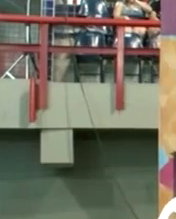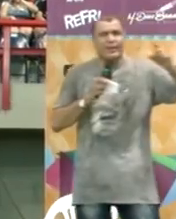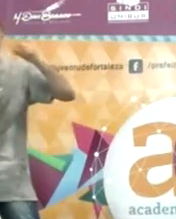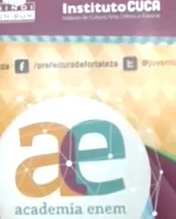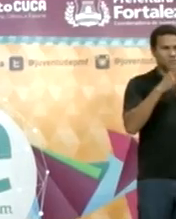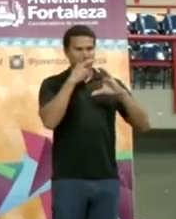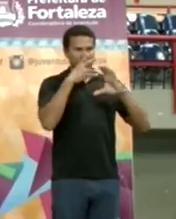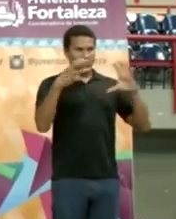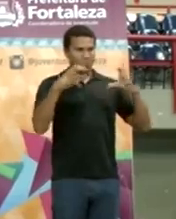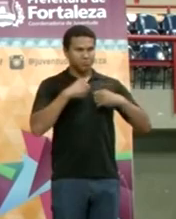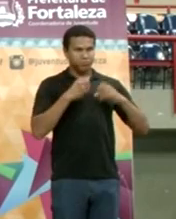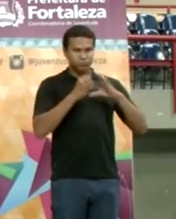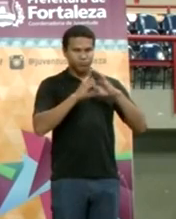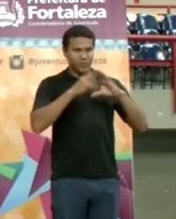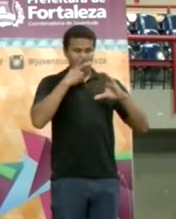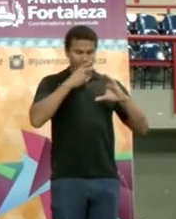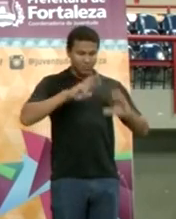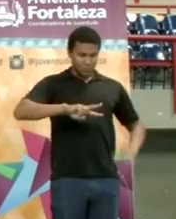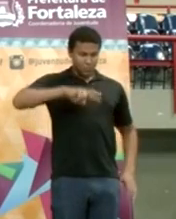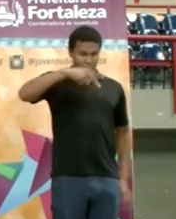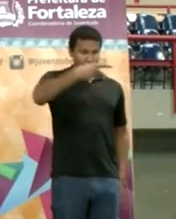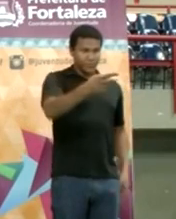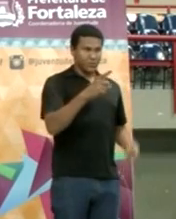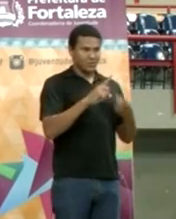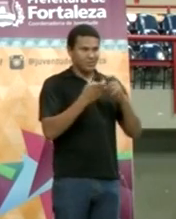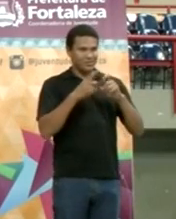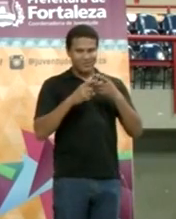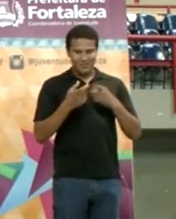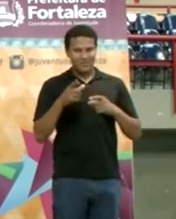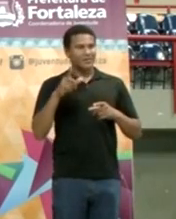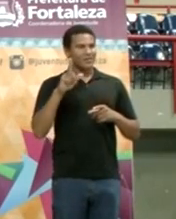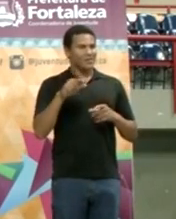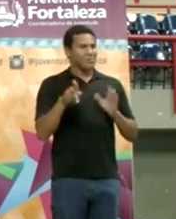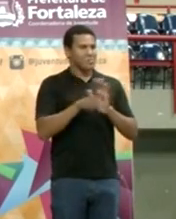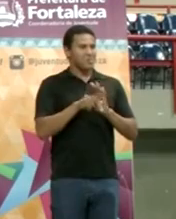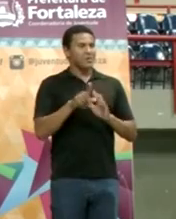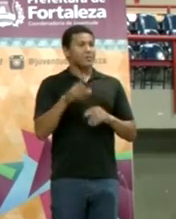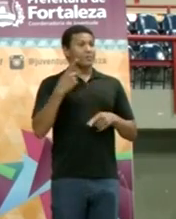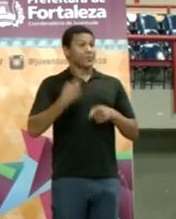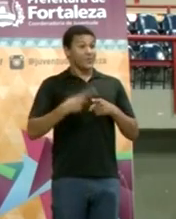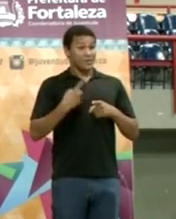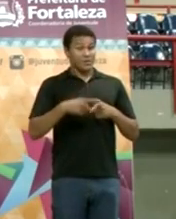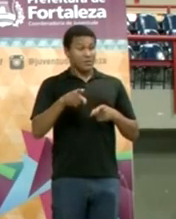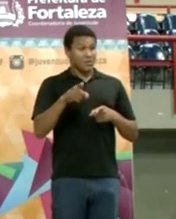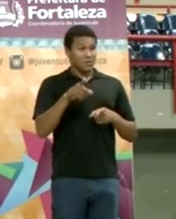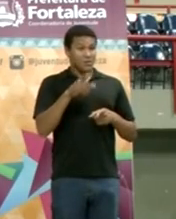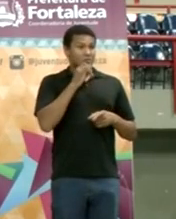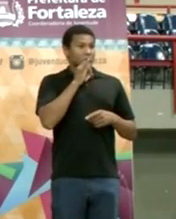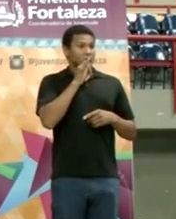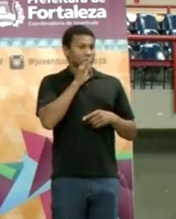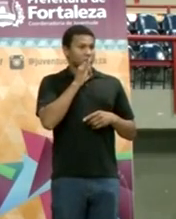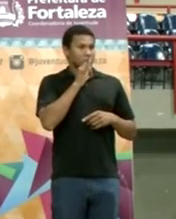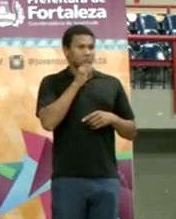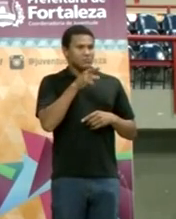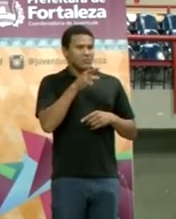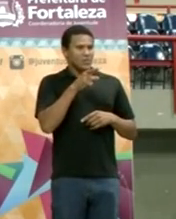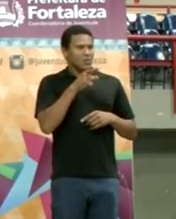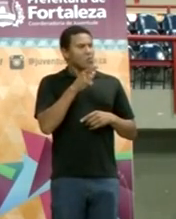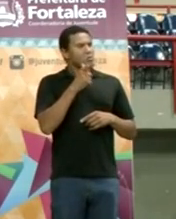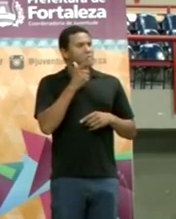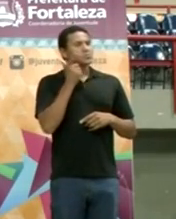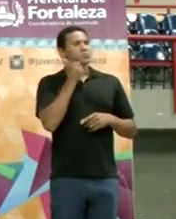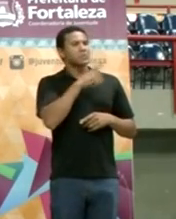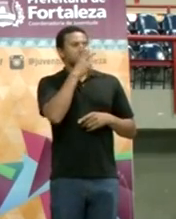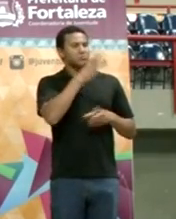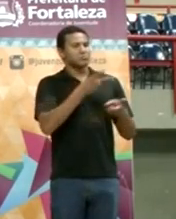dele. Como eu falei para vocês agora há pouco, em geral, você só consegue observar a presença do